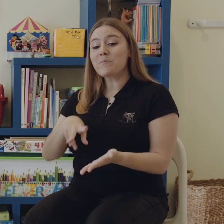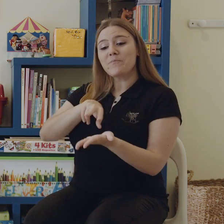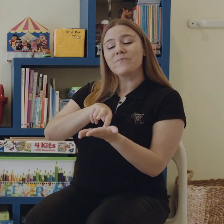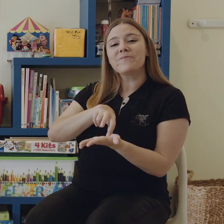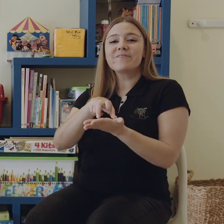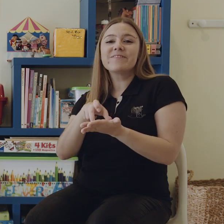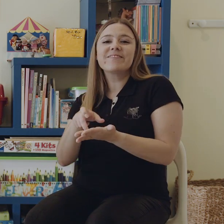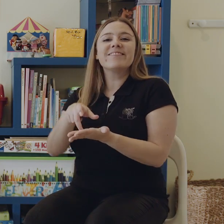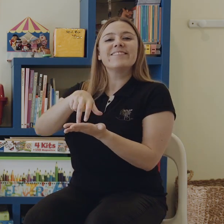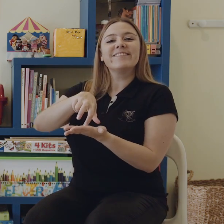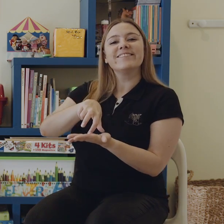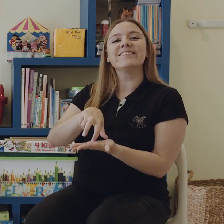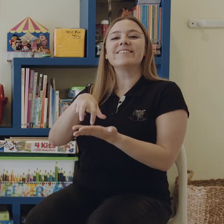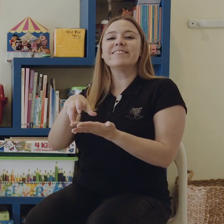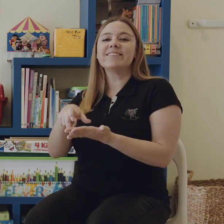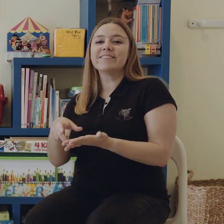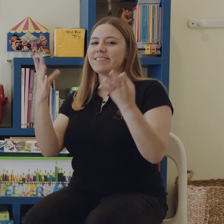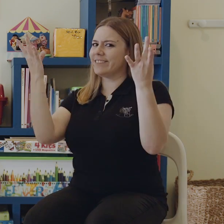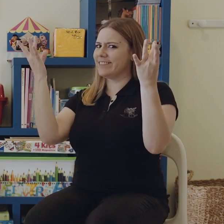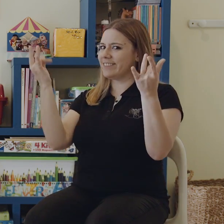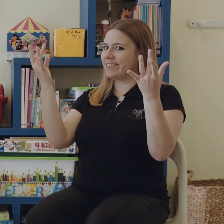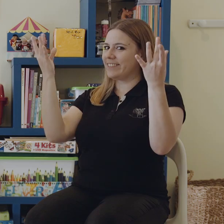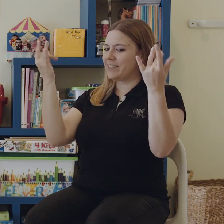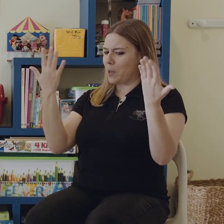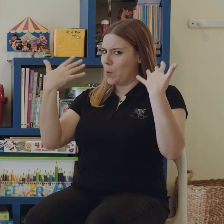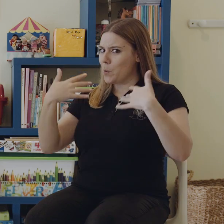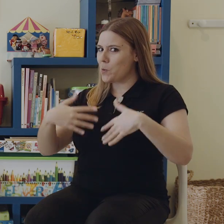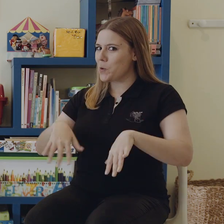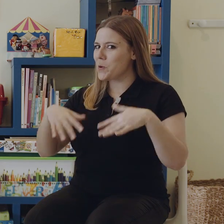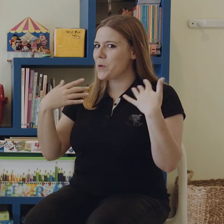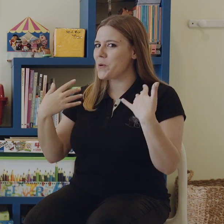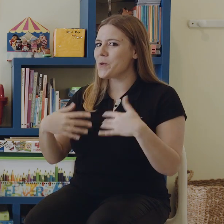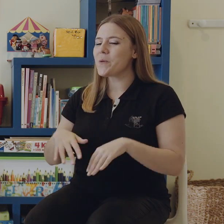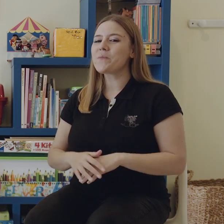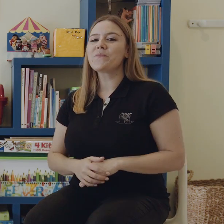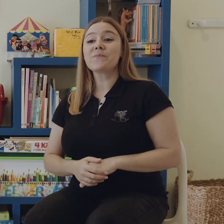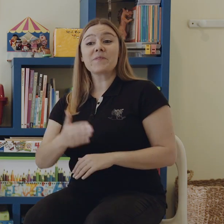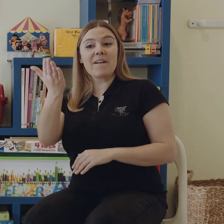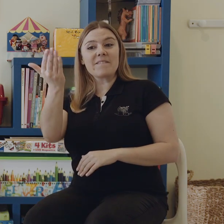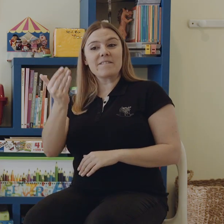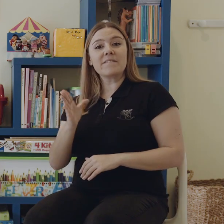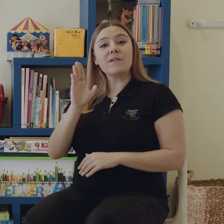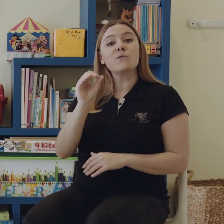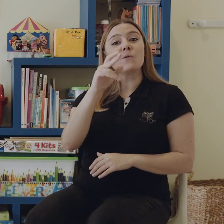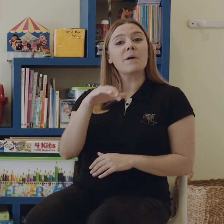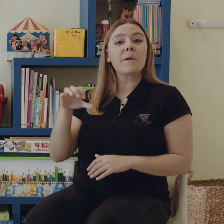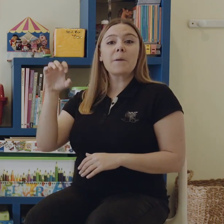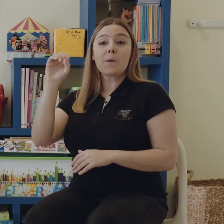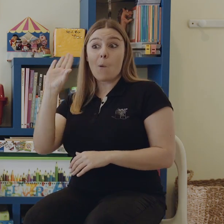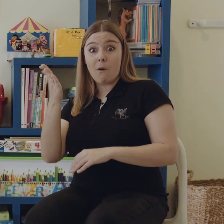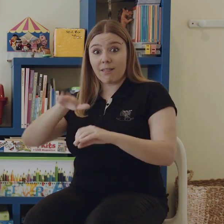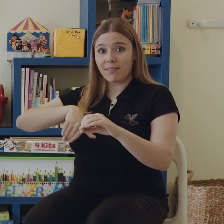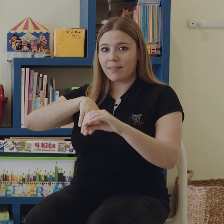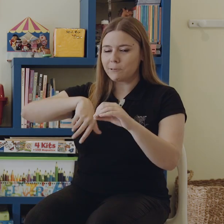levadas. Alegres e largas passadas, e faz brincadeiras da breca levadas. Lá vem o João Balão,